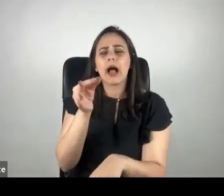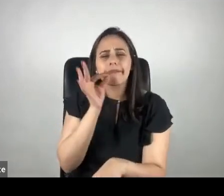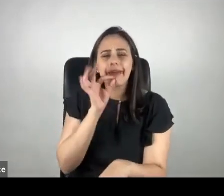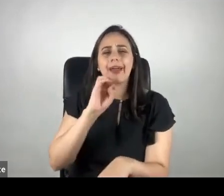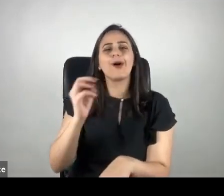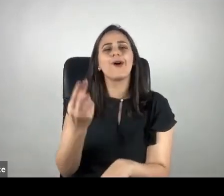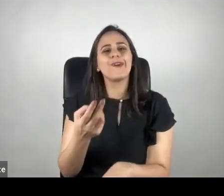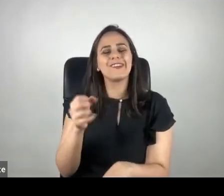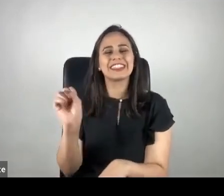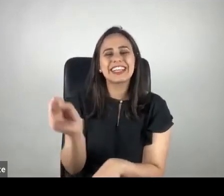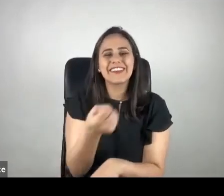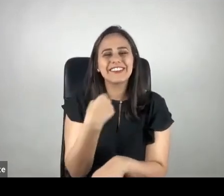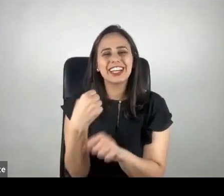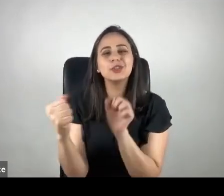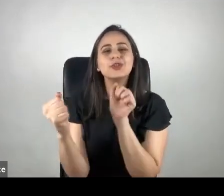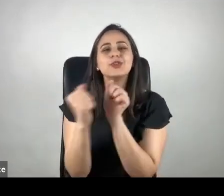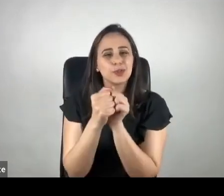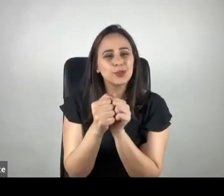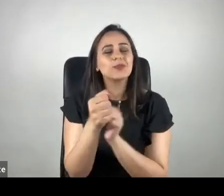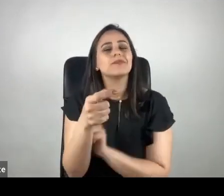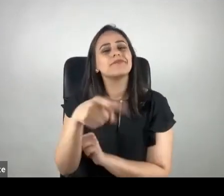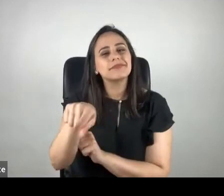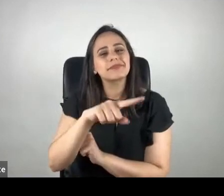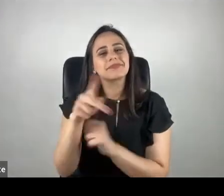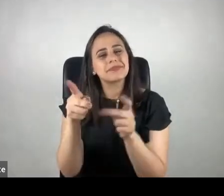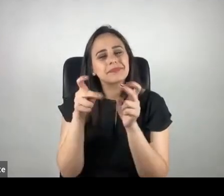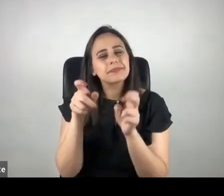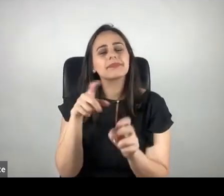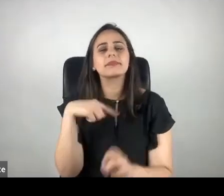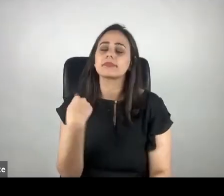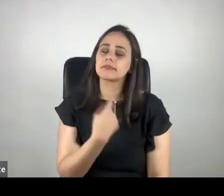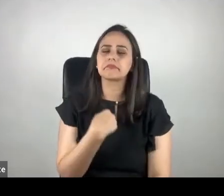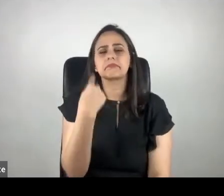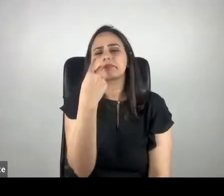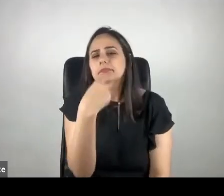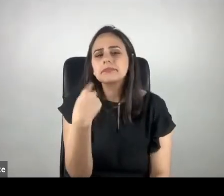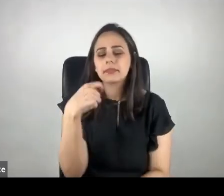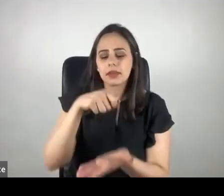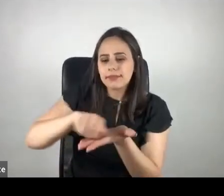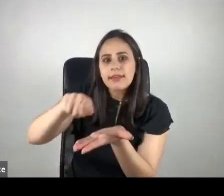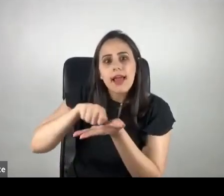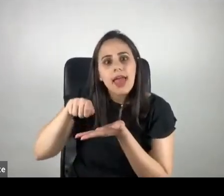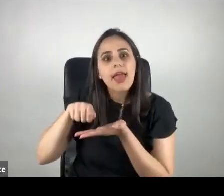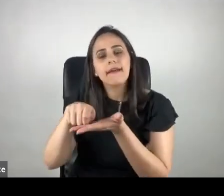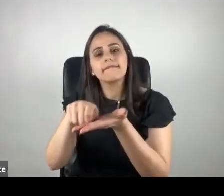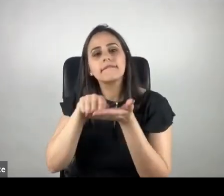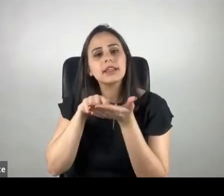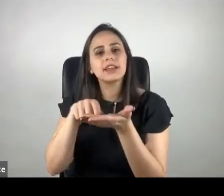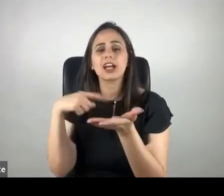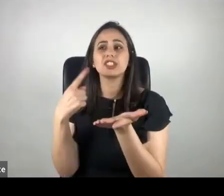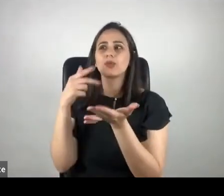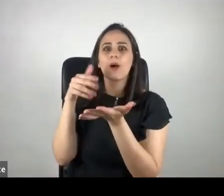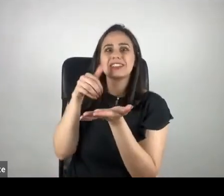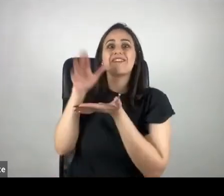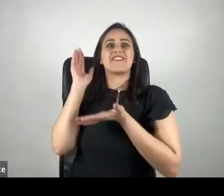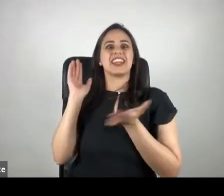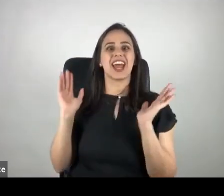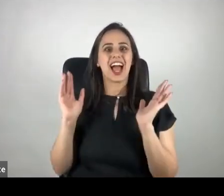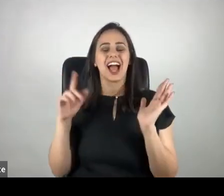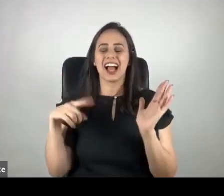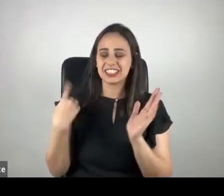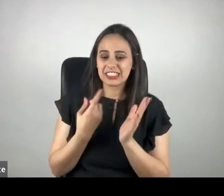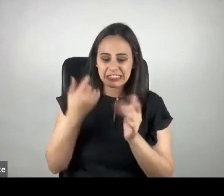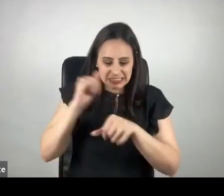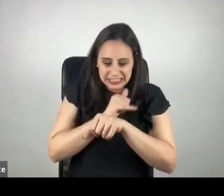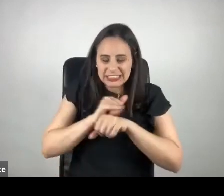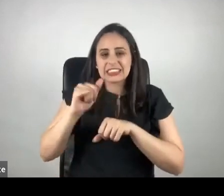a gente faz leitura labial, a gente escreve, a gente se vira, a gente tem a língua de sinais,